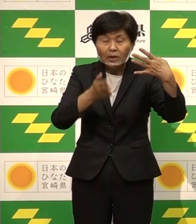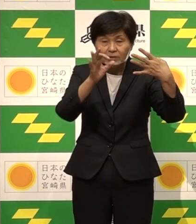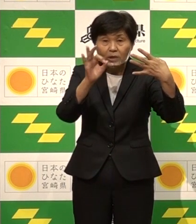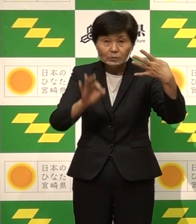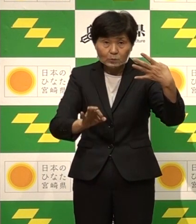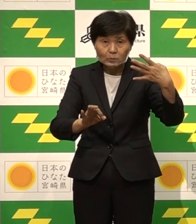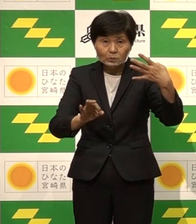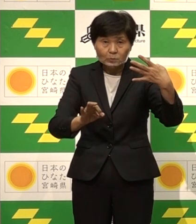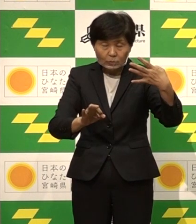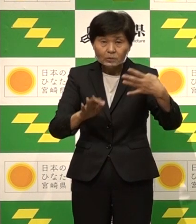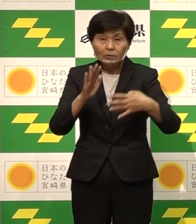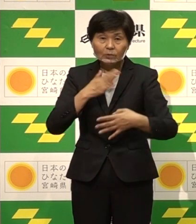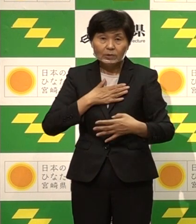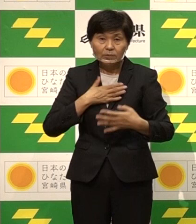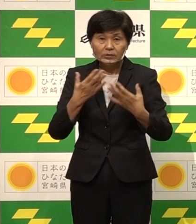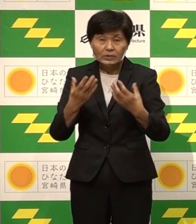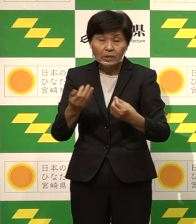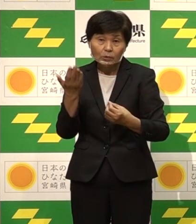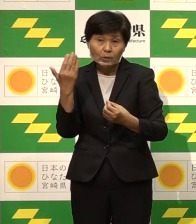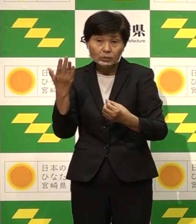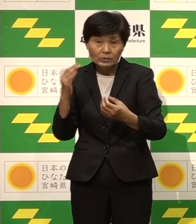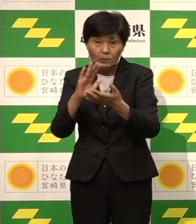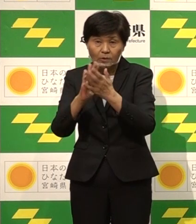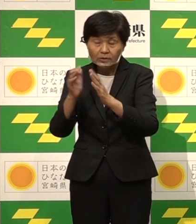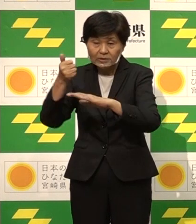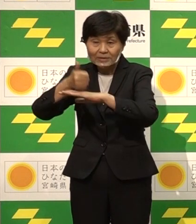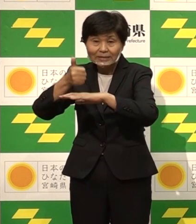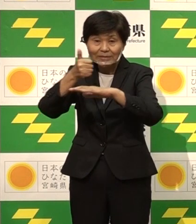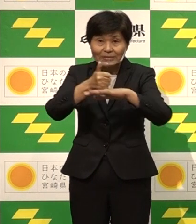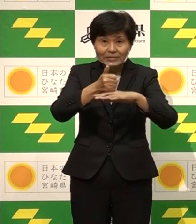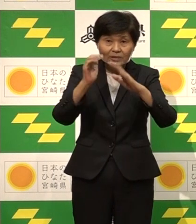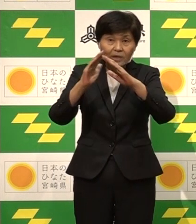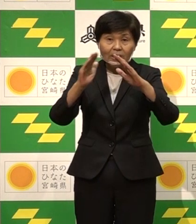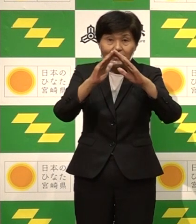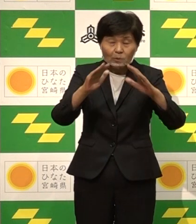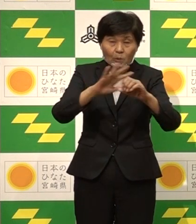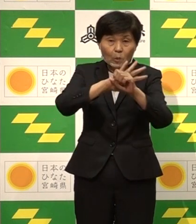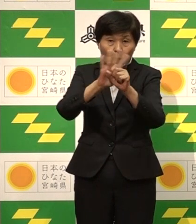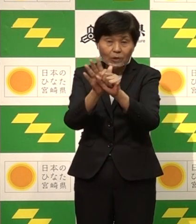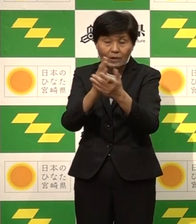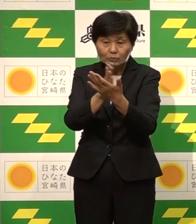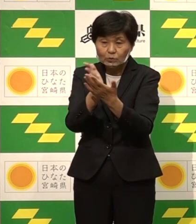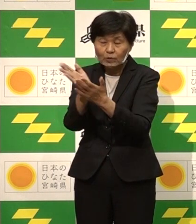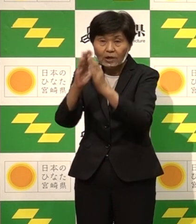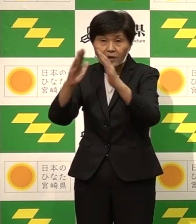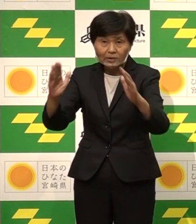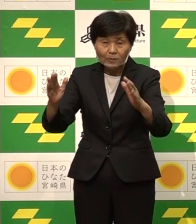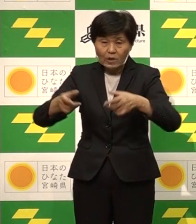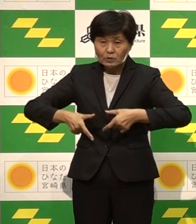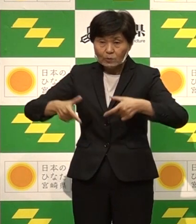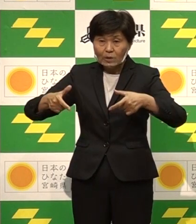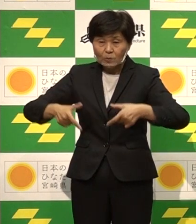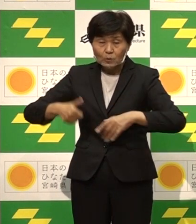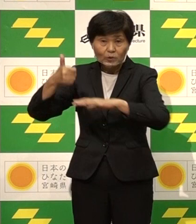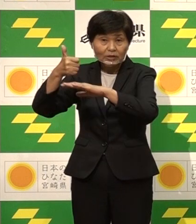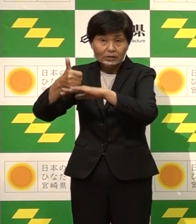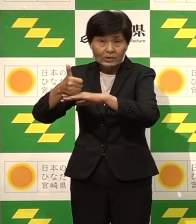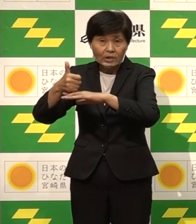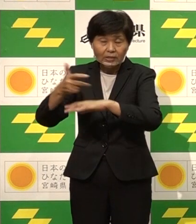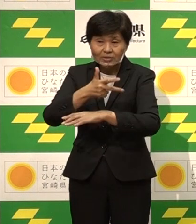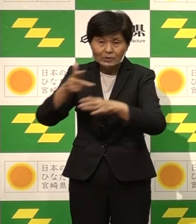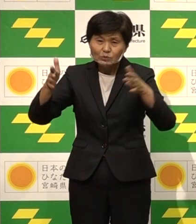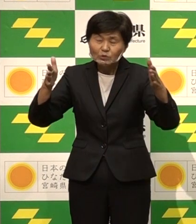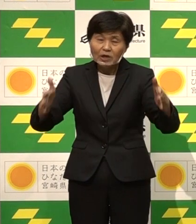日の知事会の、コロナ分科会の中で、熊本の知事が、多分1週間で